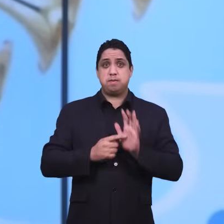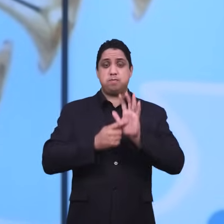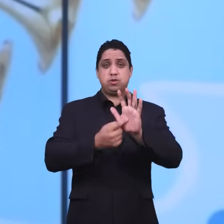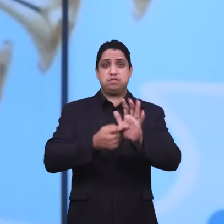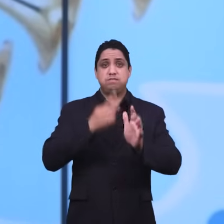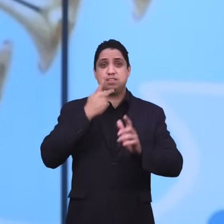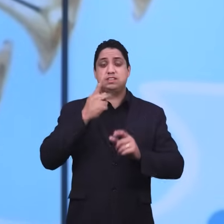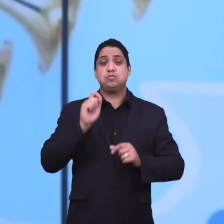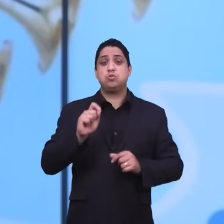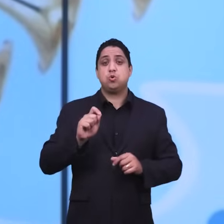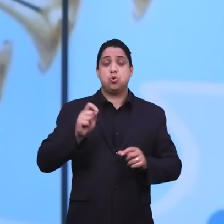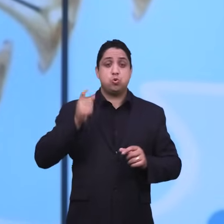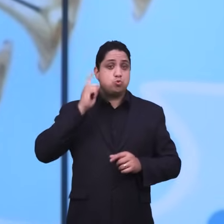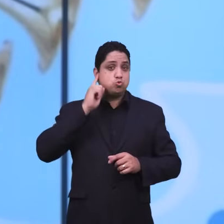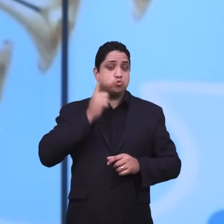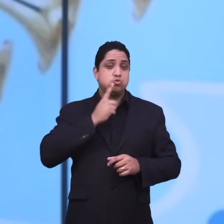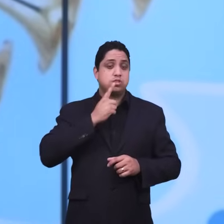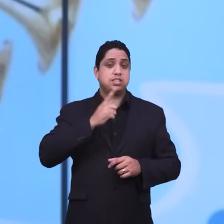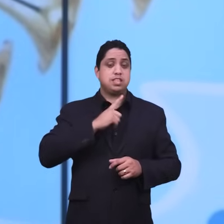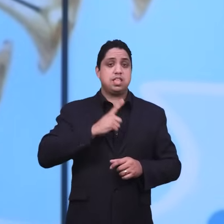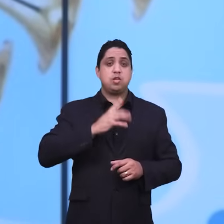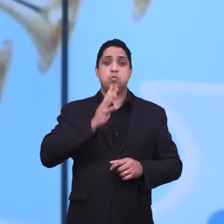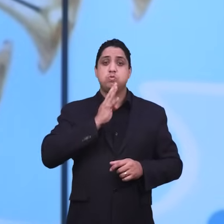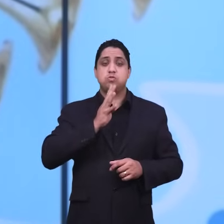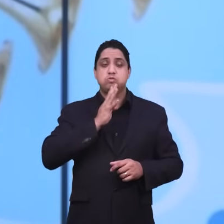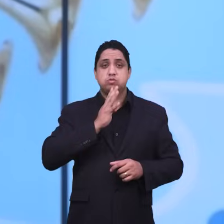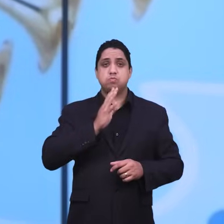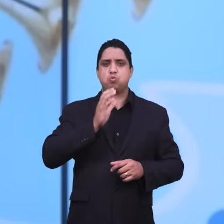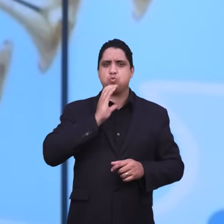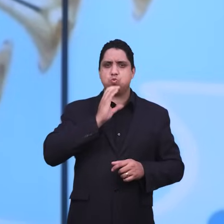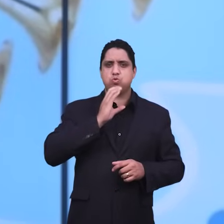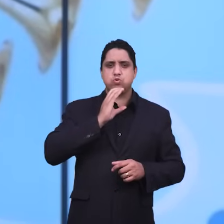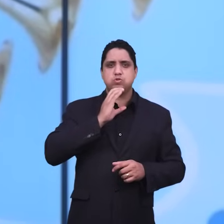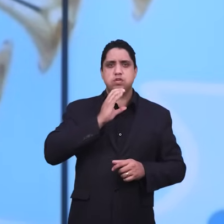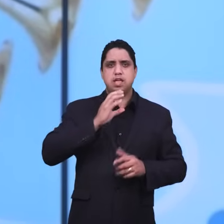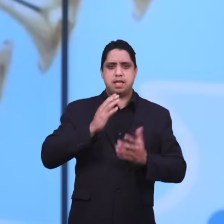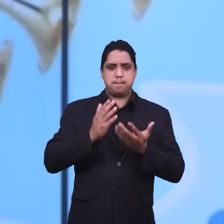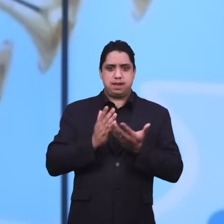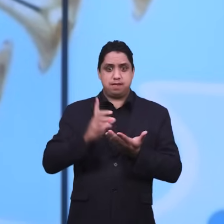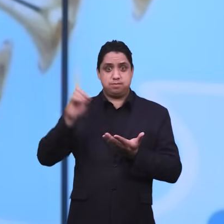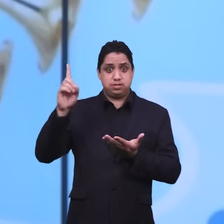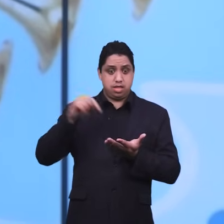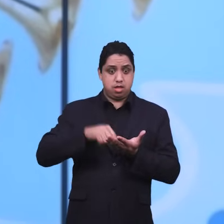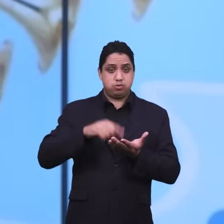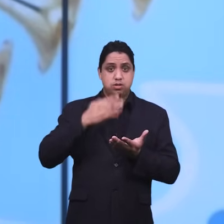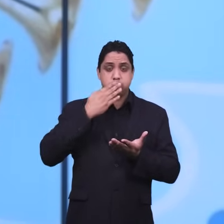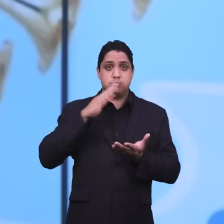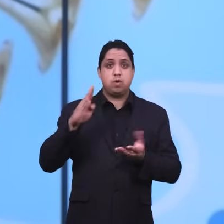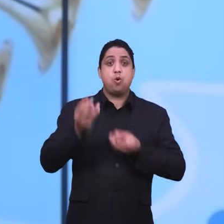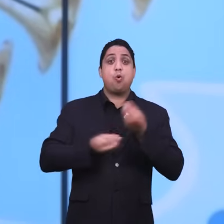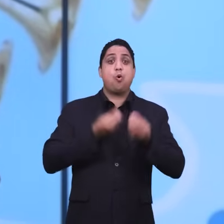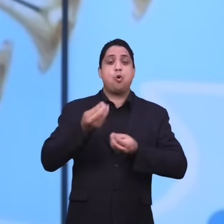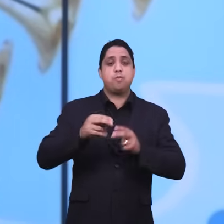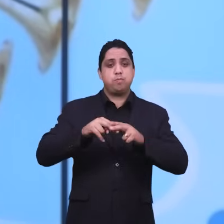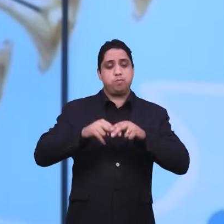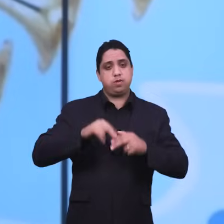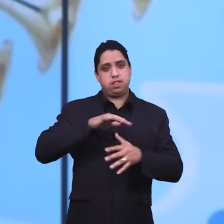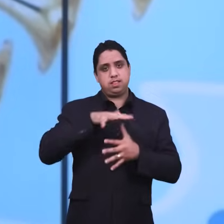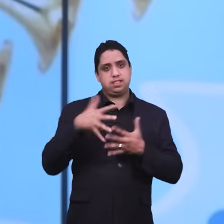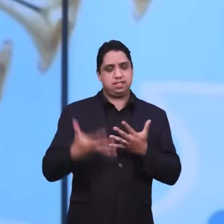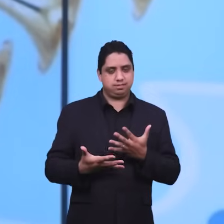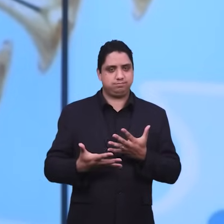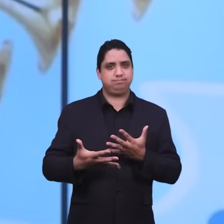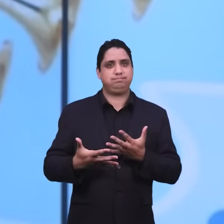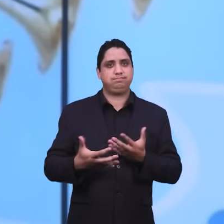levar o surdo a ter o conhecimento, conhecer ao Senhor, a sua palavra e todas as suas promessas, é justamente através da língua brasileira